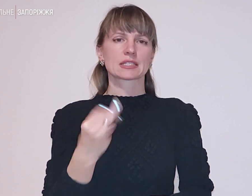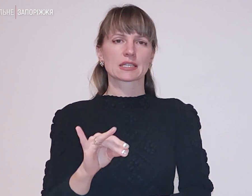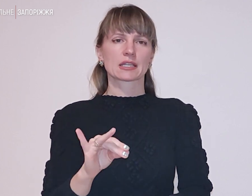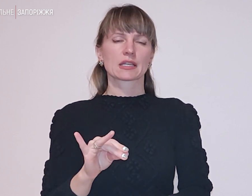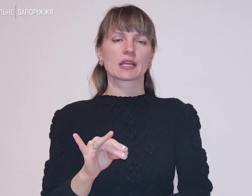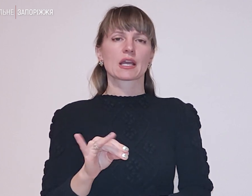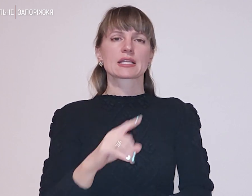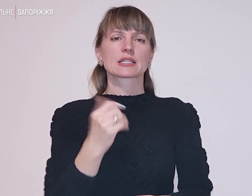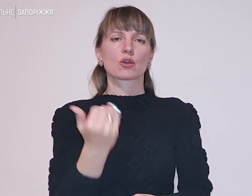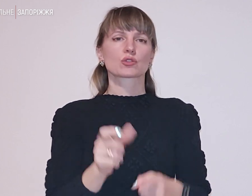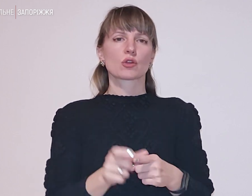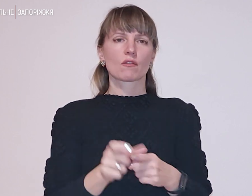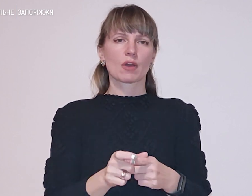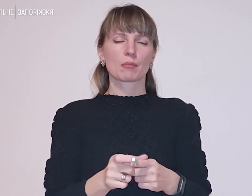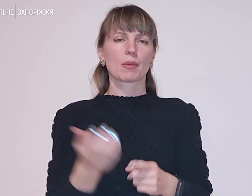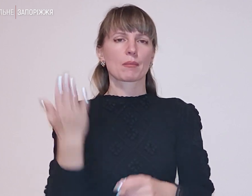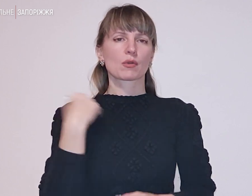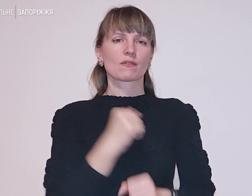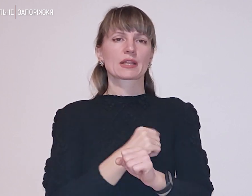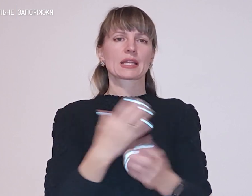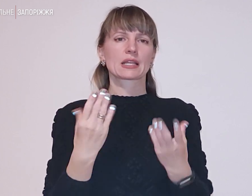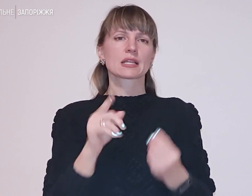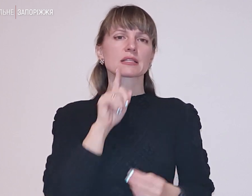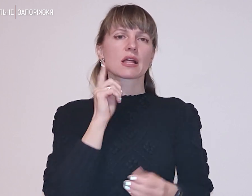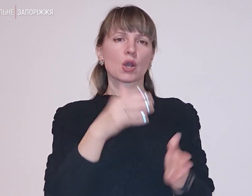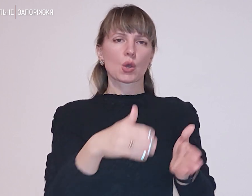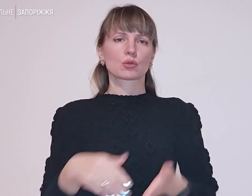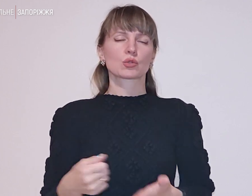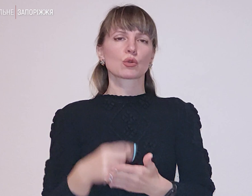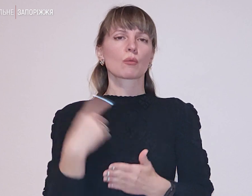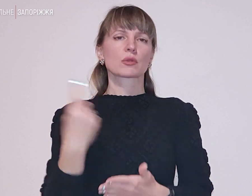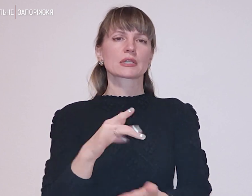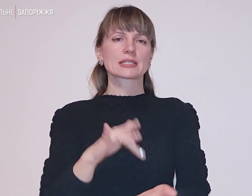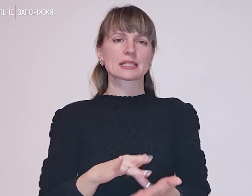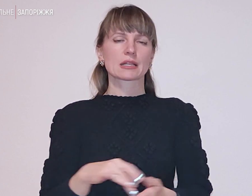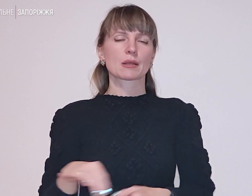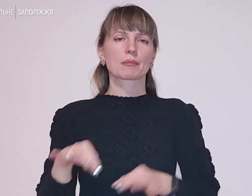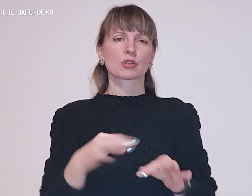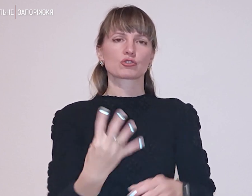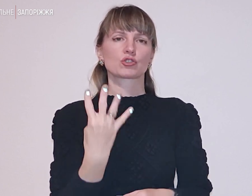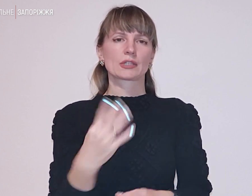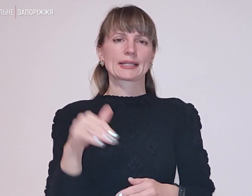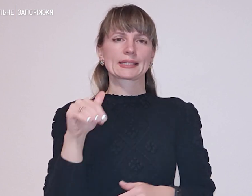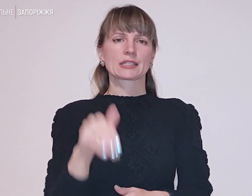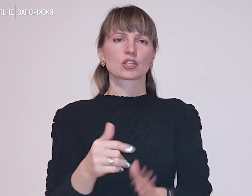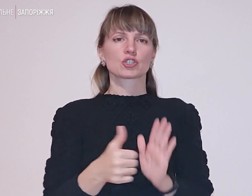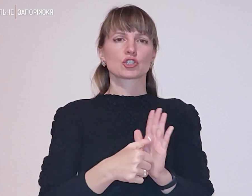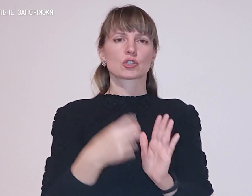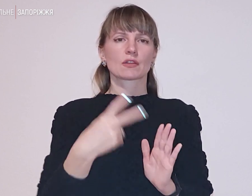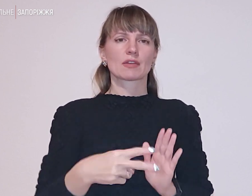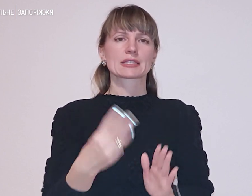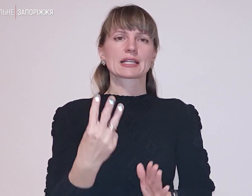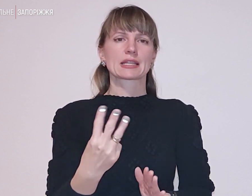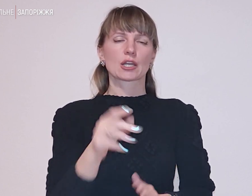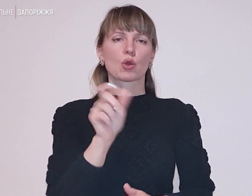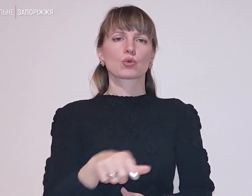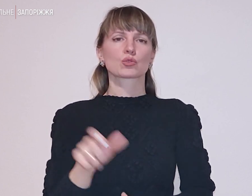Зокрема, за його словами, минулих вихідних зеленим коридором до обласного центру приїхали 4623 особи. З